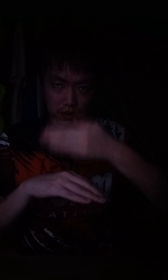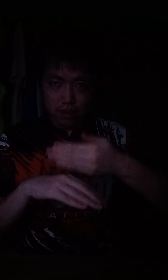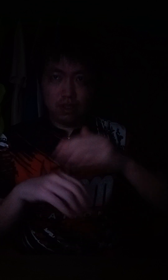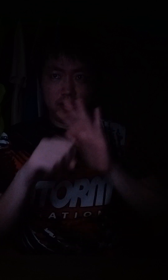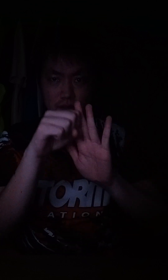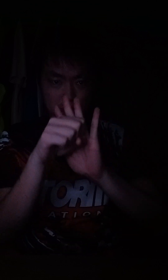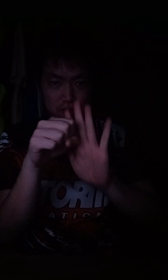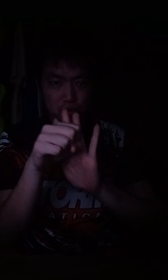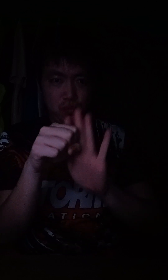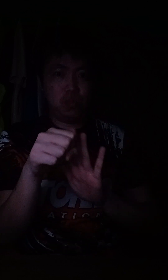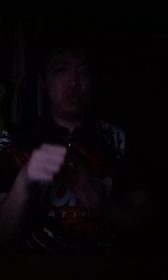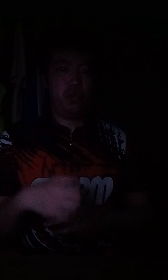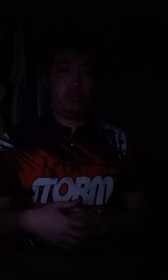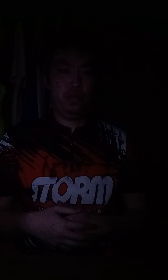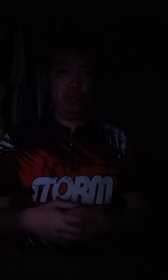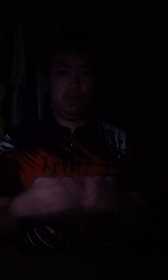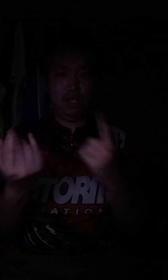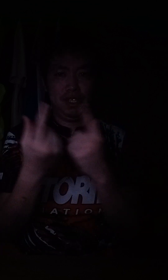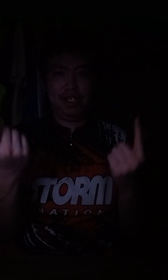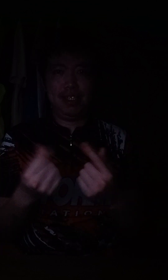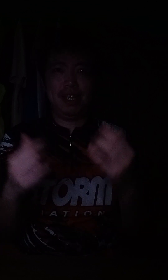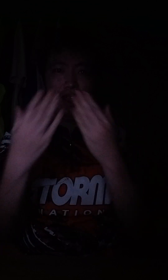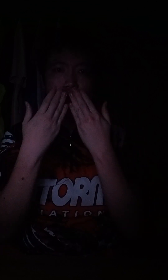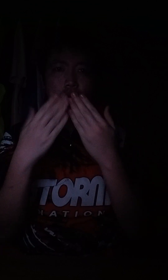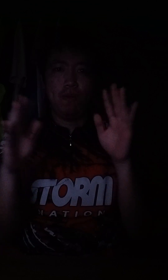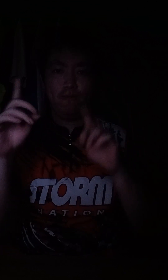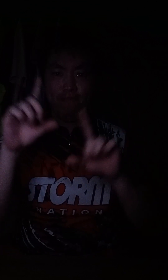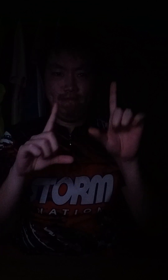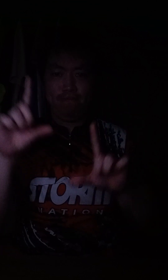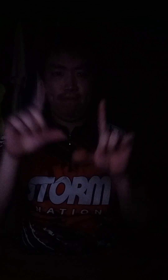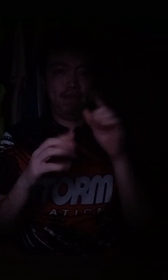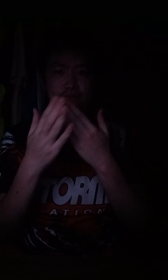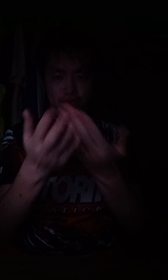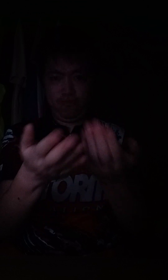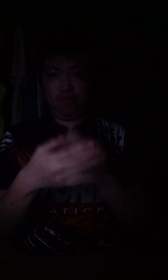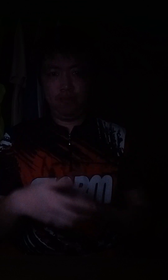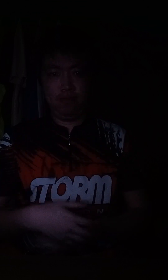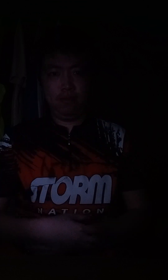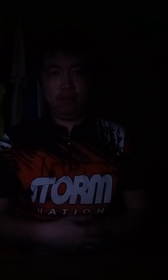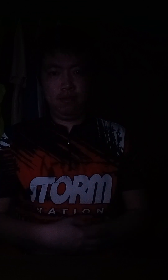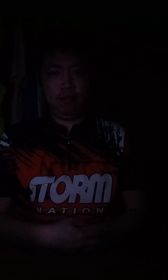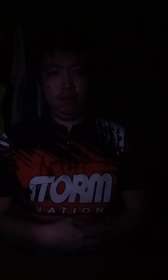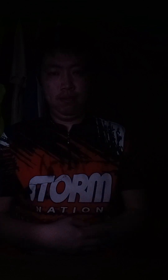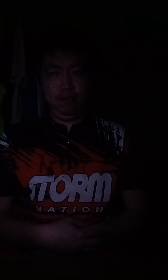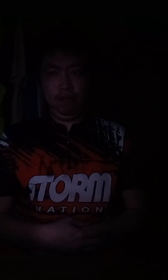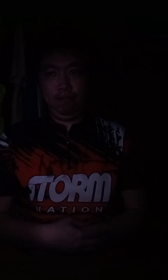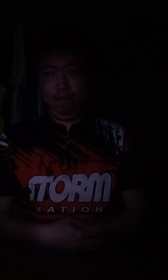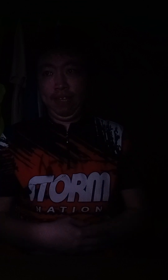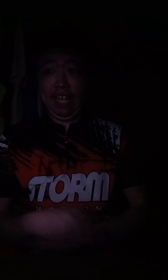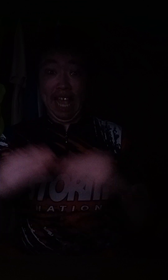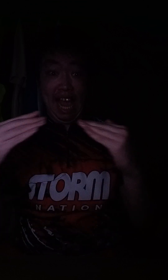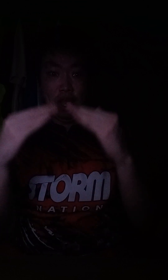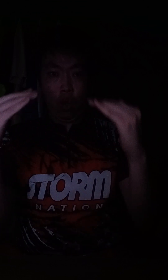그게 제일 하고 싶은 말이에요. 가족이라는 울타리